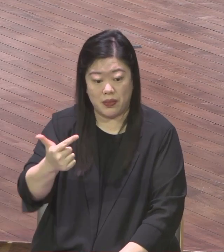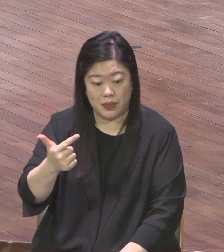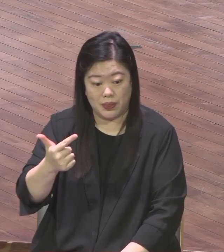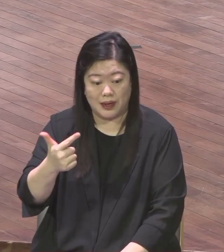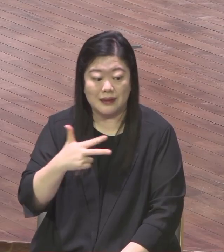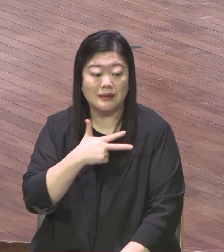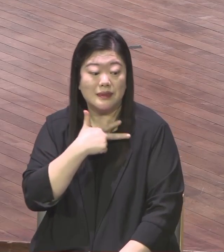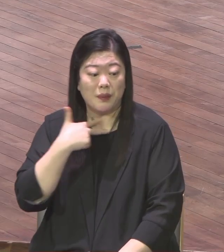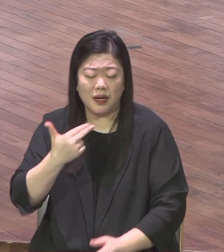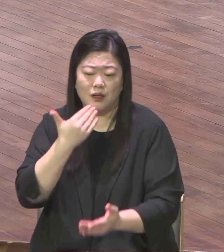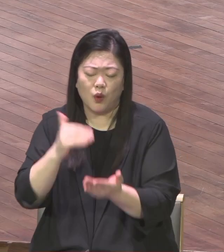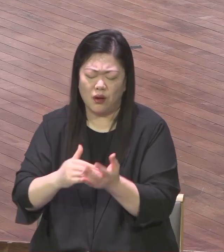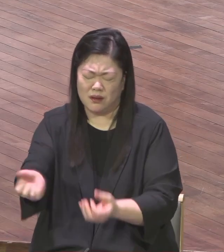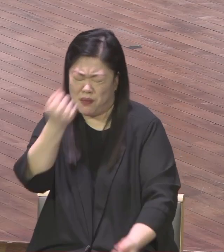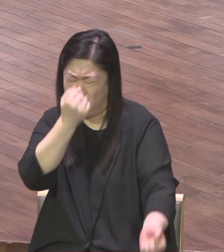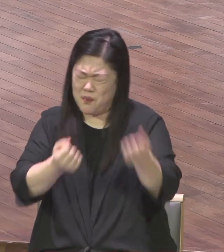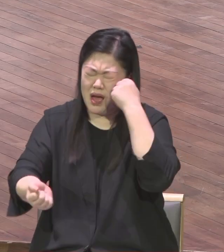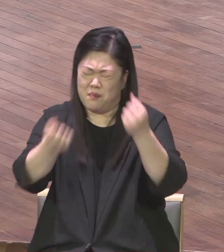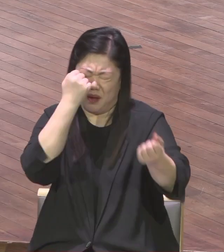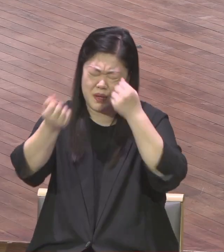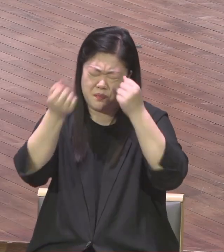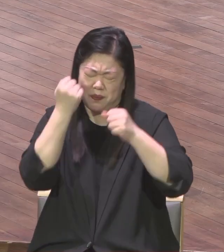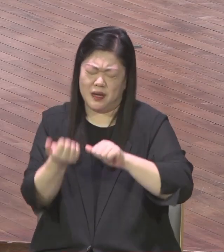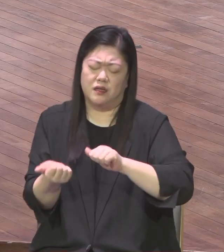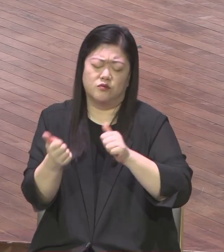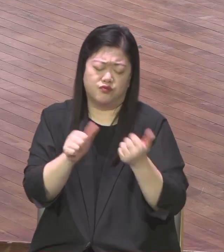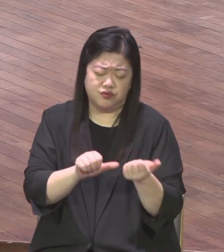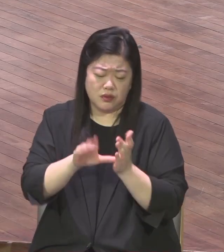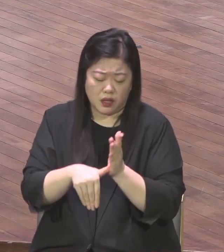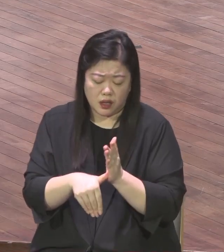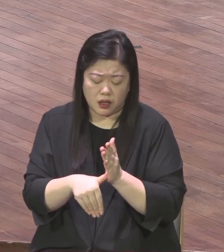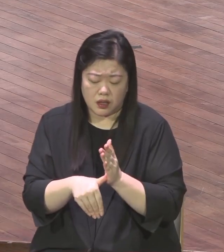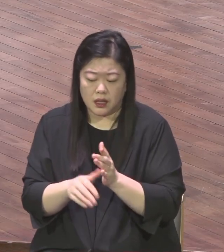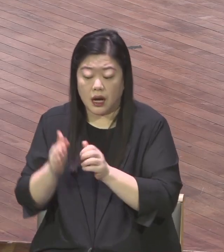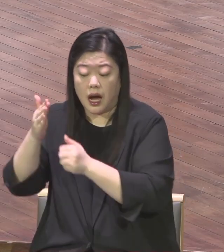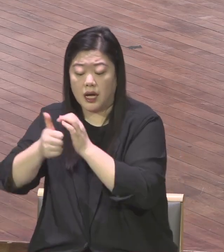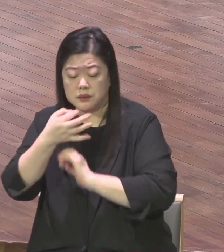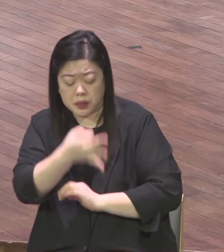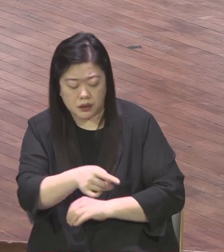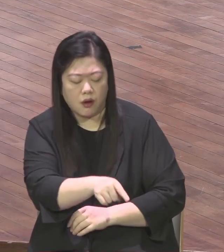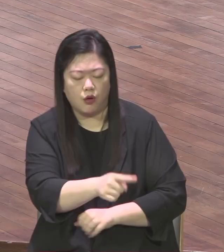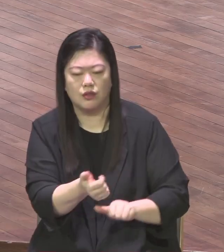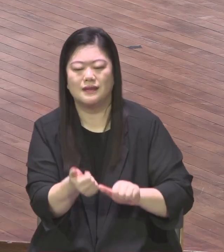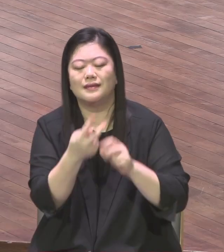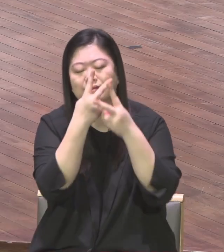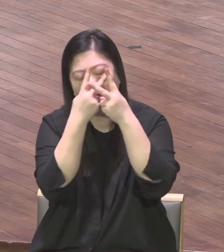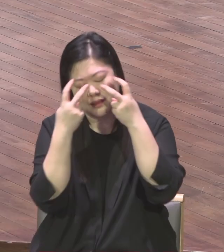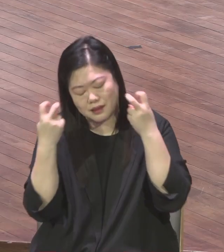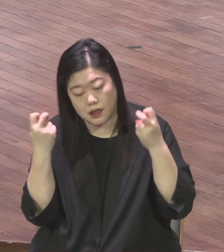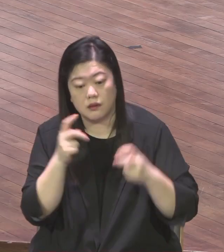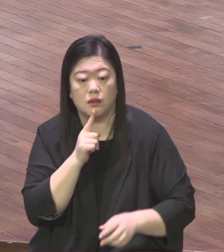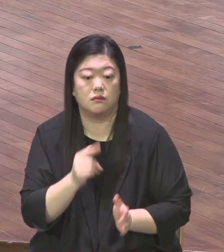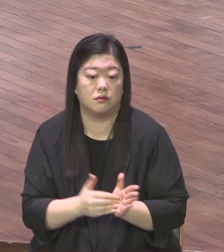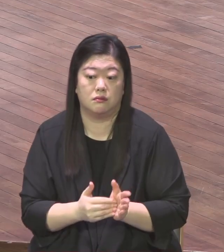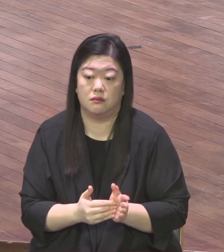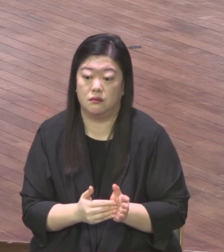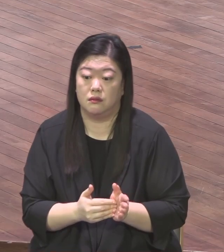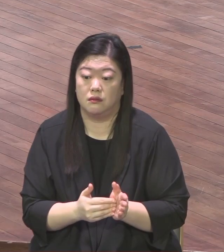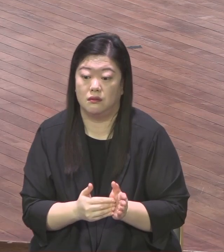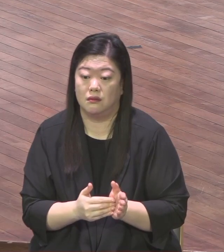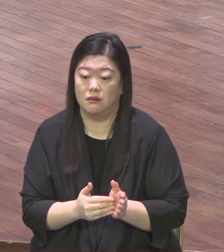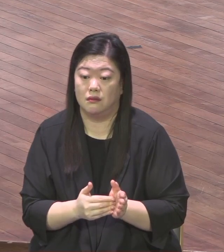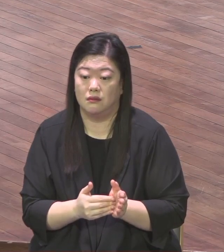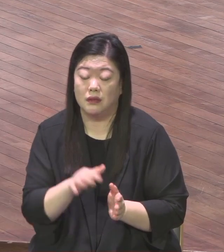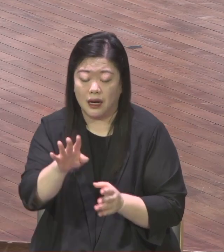도래마다 죽잖아요. 죽는데 잔다, 잔이라. 자, 이렇게 표현하는 것이 무슨 뜻이